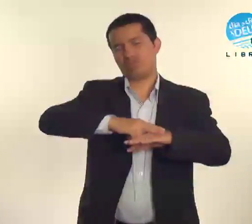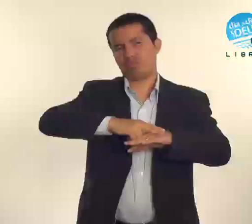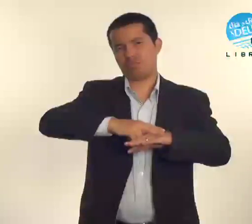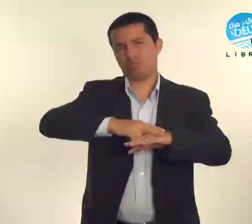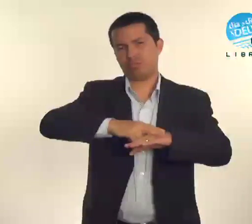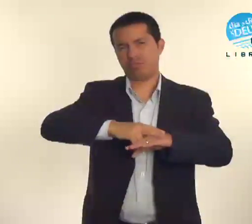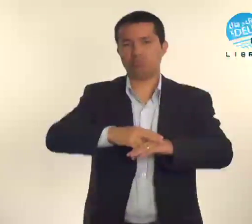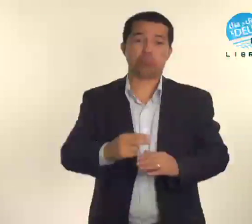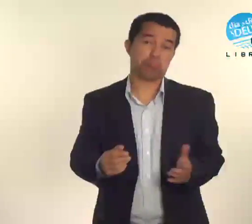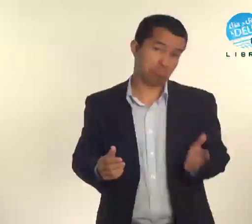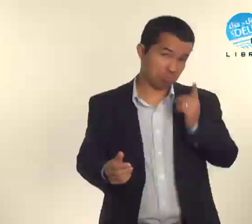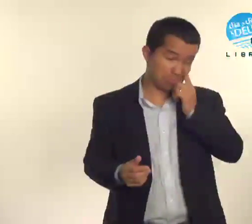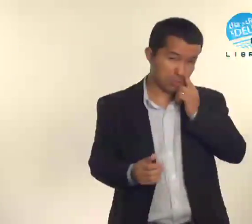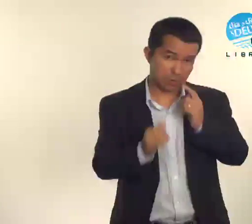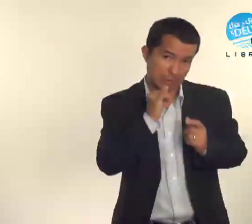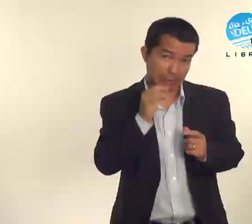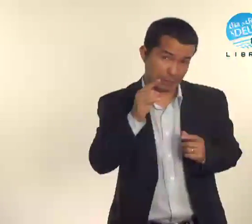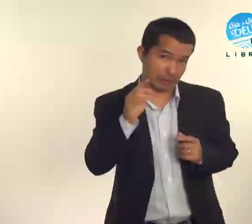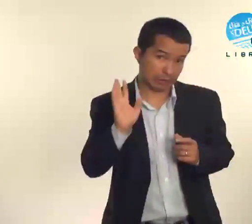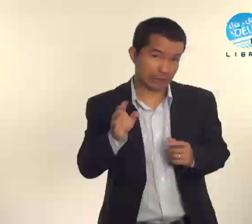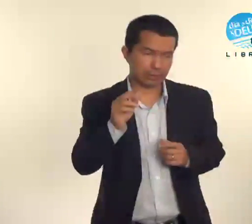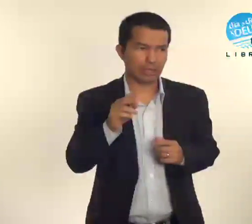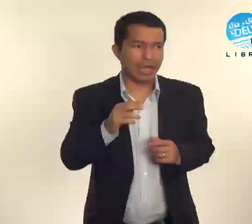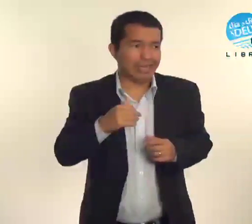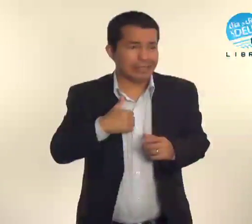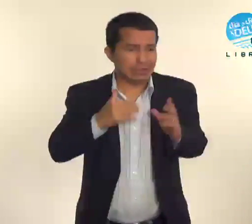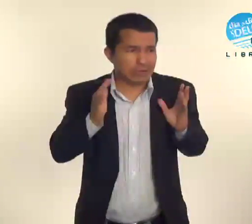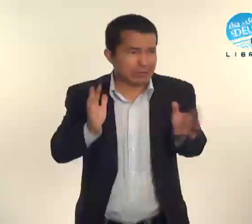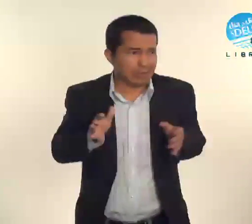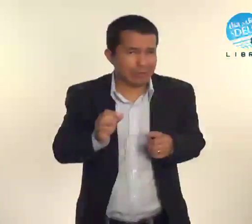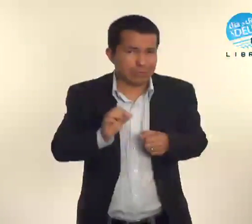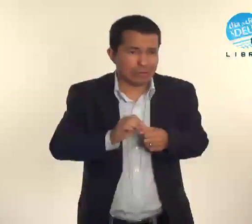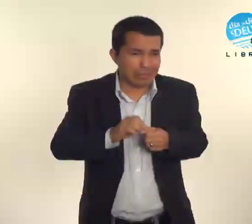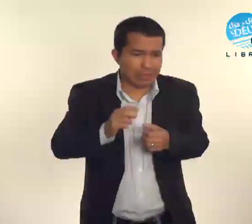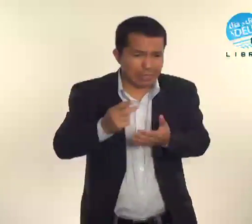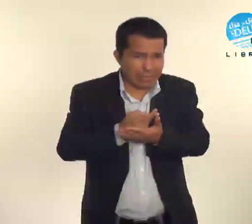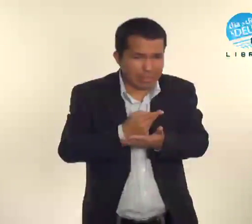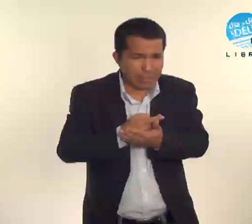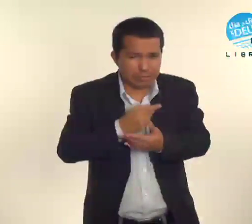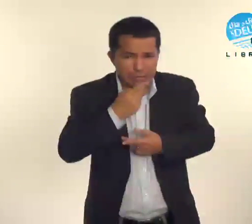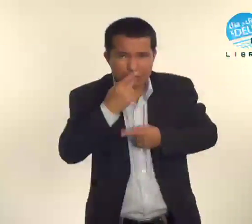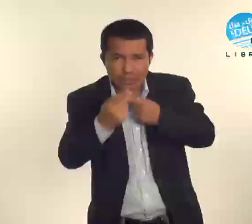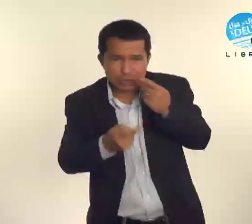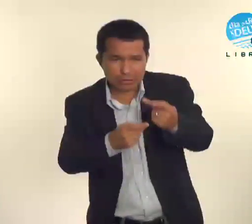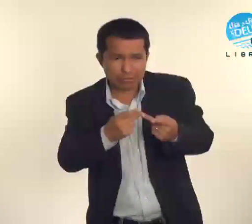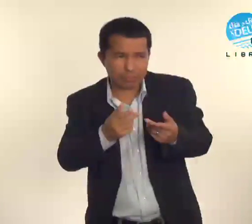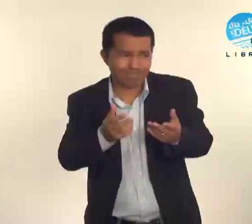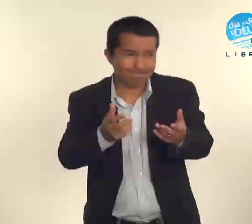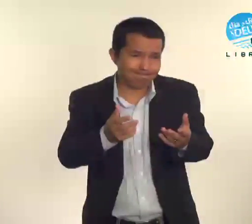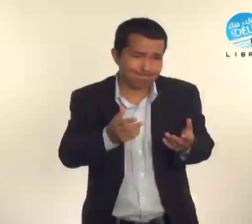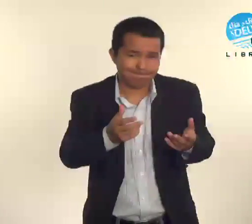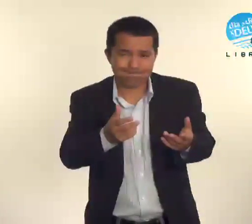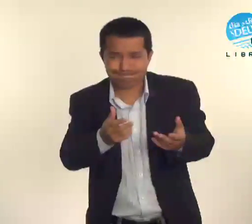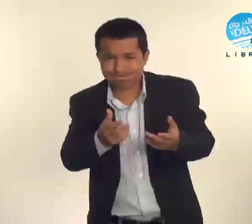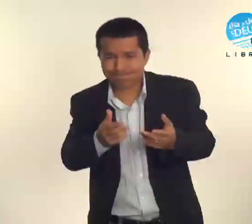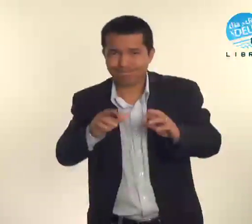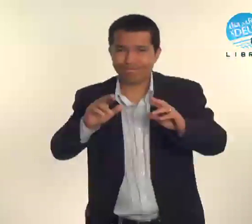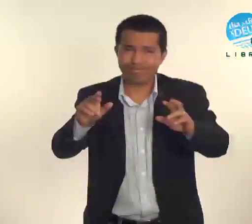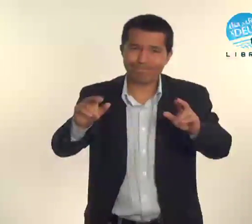já viveu uma situação em que você diz, escapou uma palavra, um gesto, uma reação que nunca devia ter estado nos meus